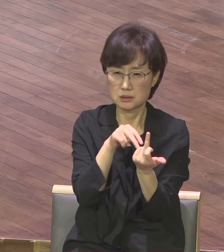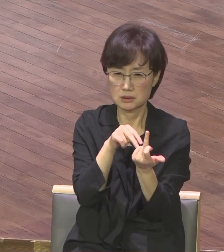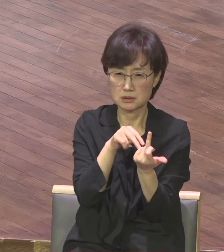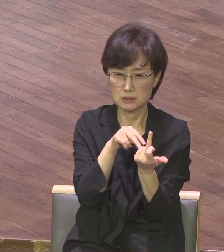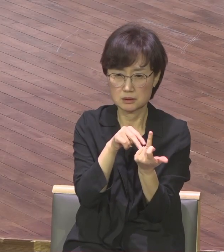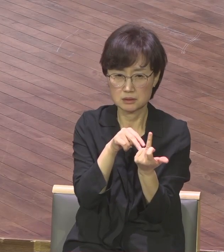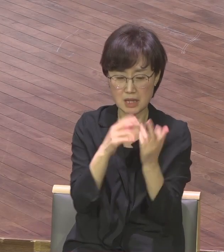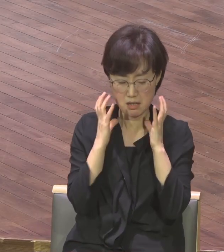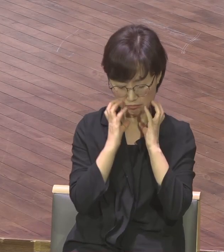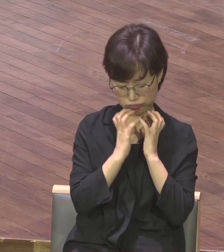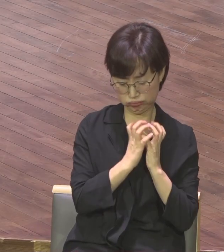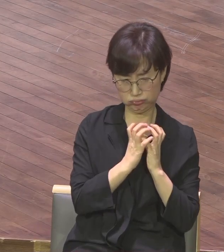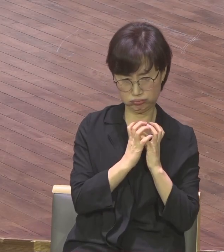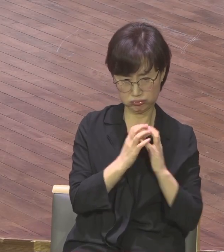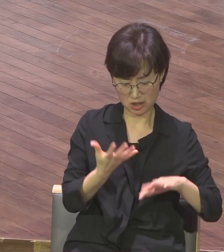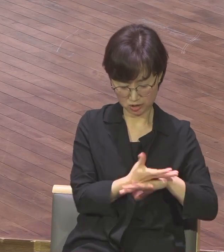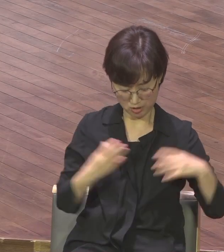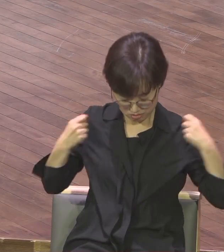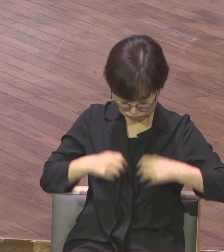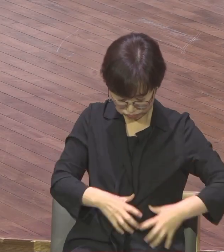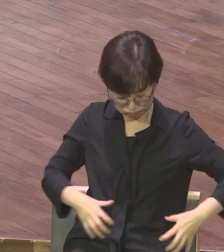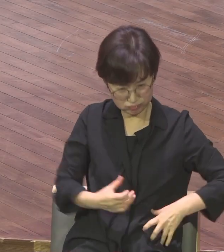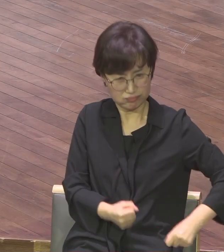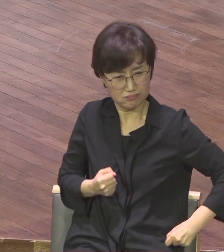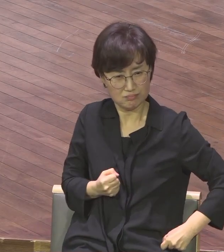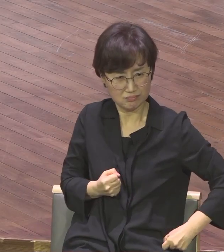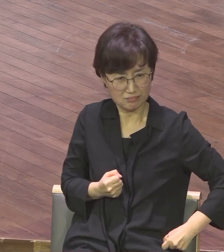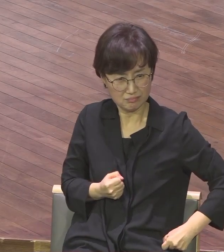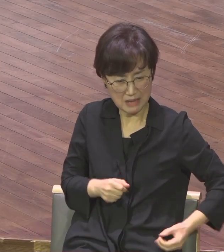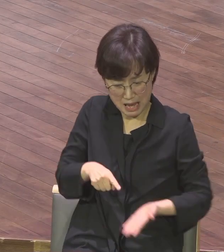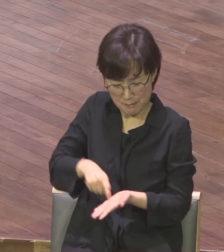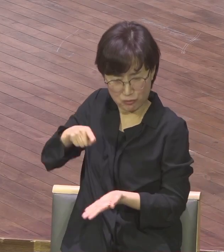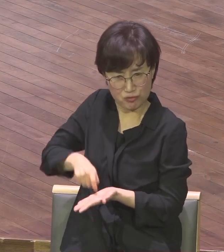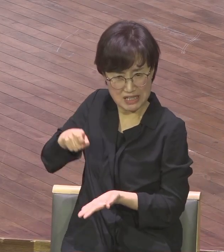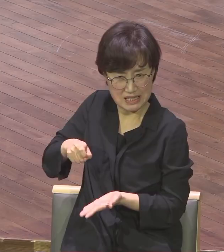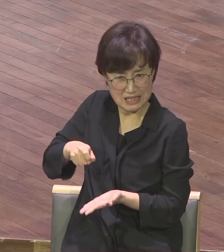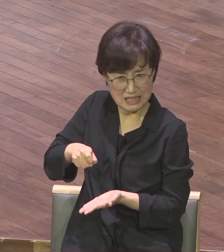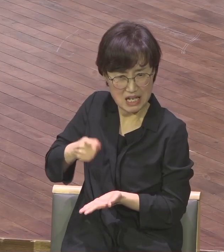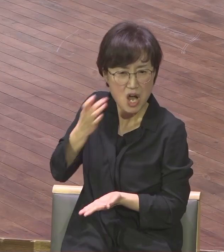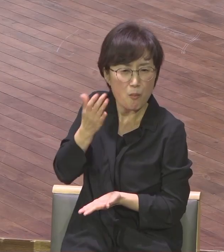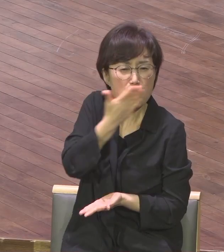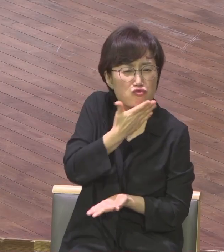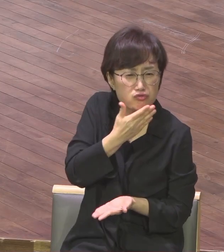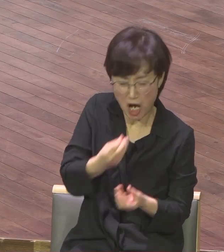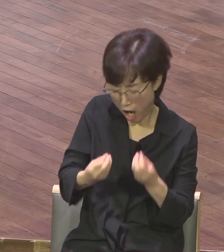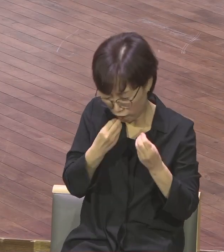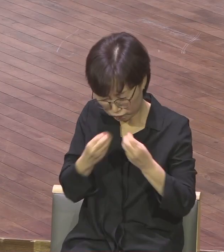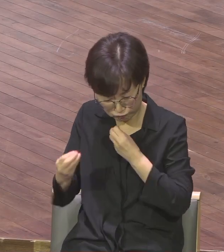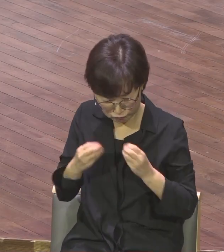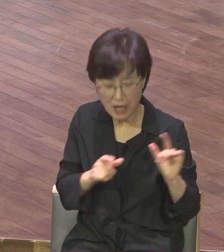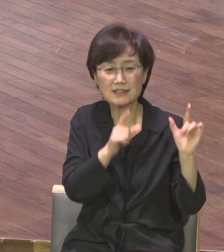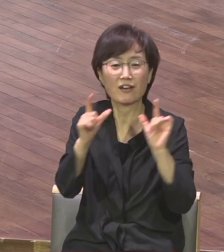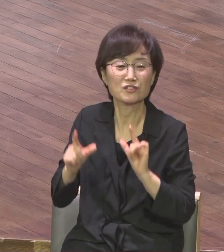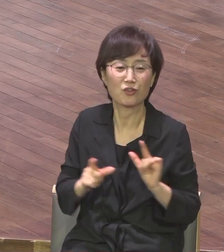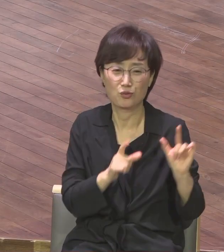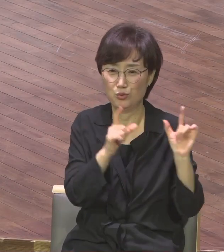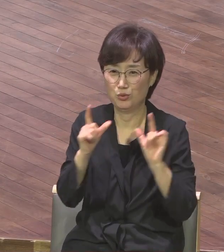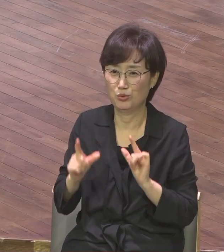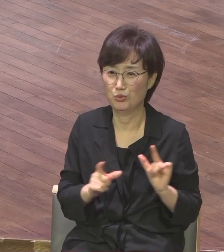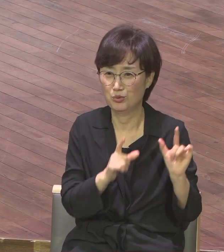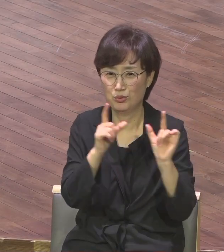짐승같이 살아. 짐승의 가죽을 입고 메뚜기 먹고 그 산에서 살아.